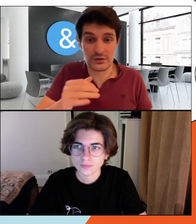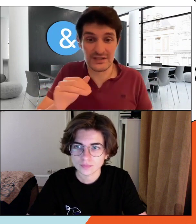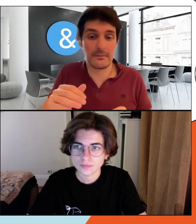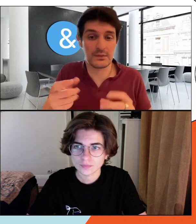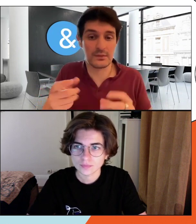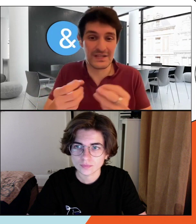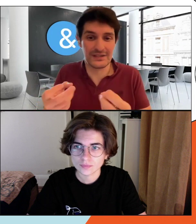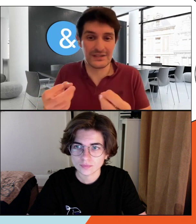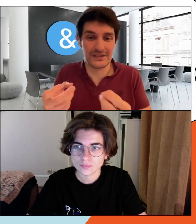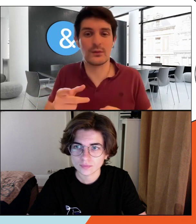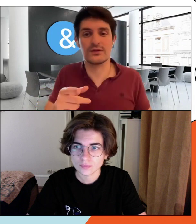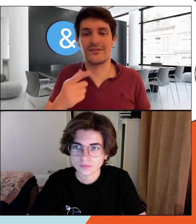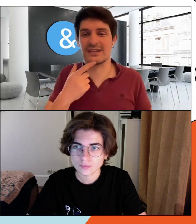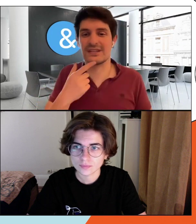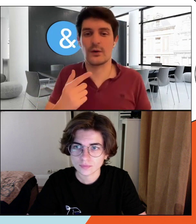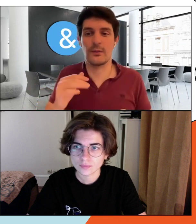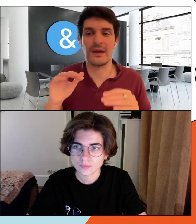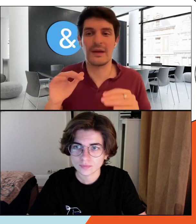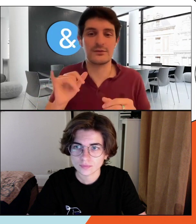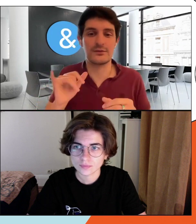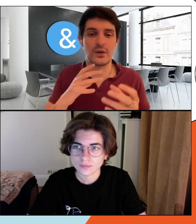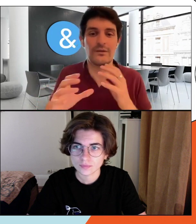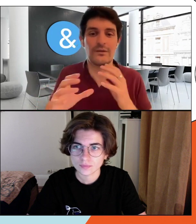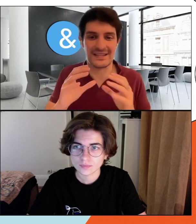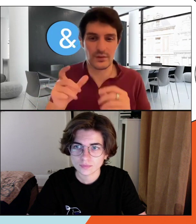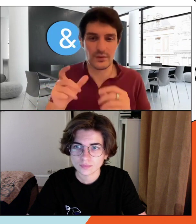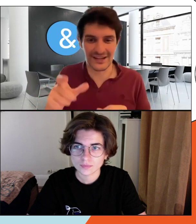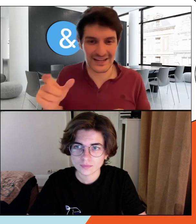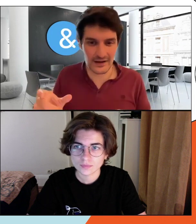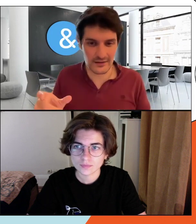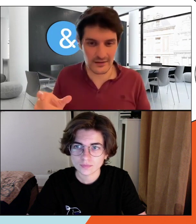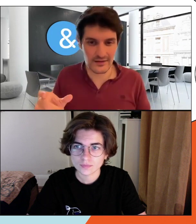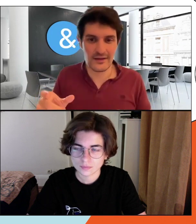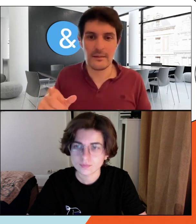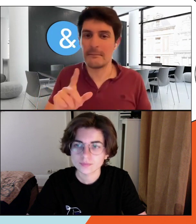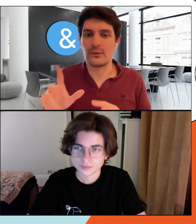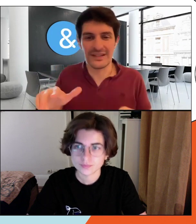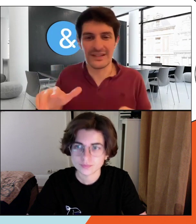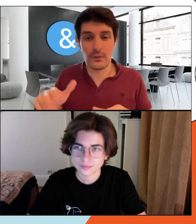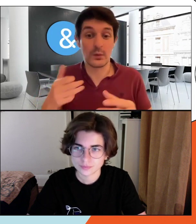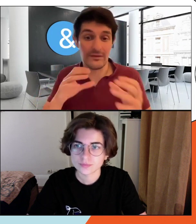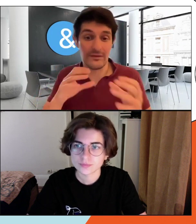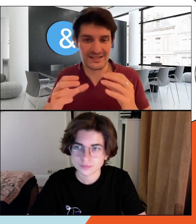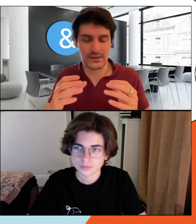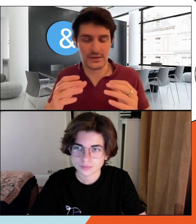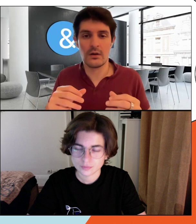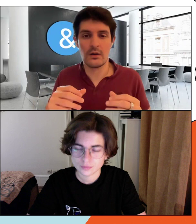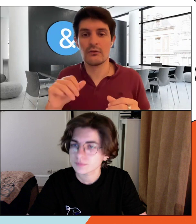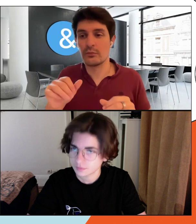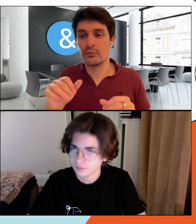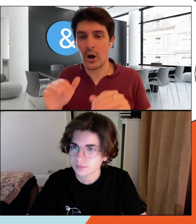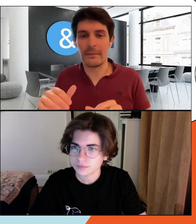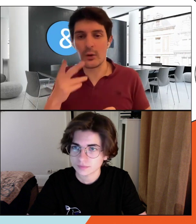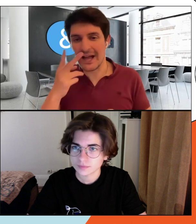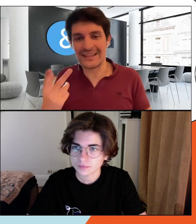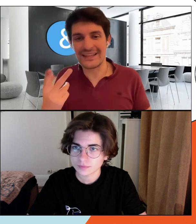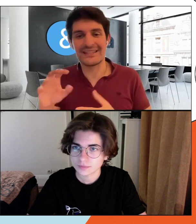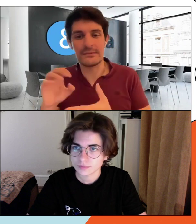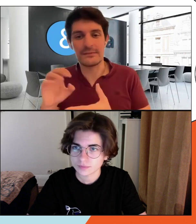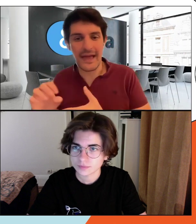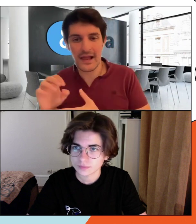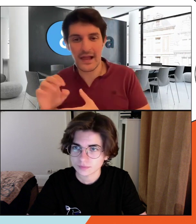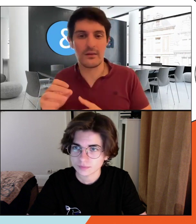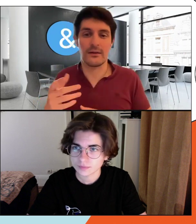c'est sous-titré. Donc, ça veut dire que même si tu as une conversation avec quelqu'un, pas une vidéo, mais une conversation, tu peux quand même regarder tes